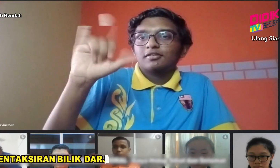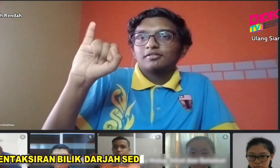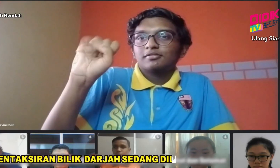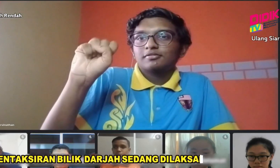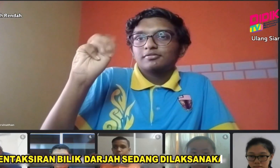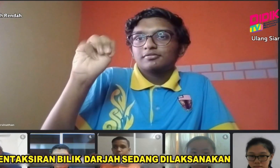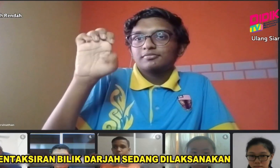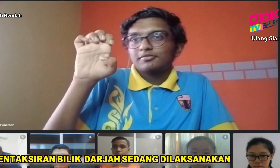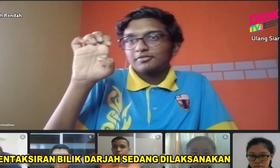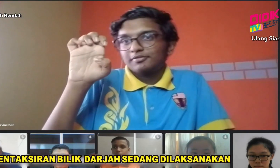Vandalisme. Okey,